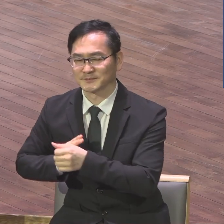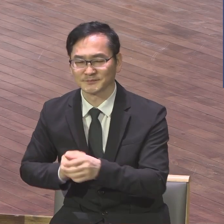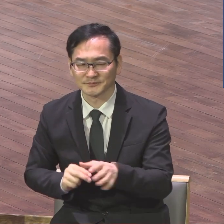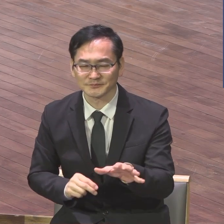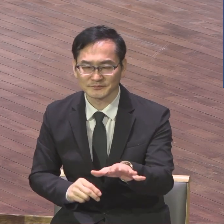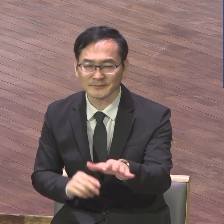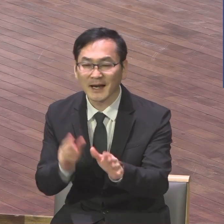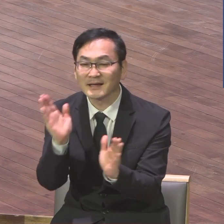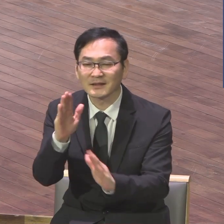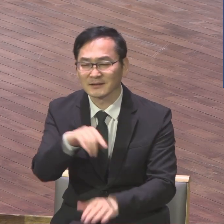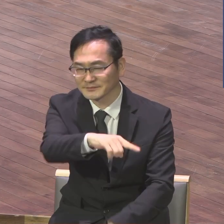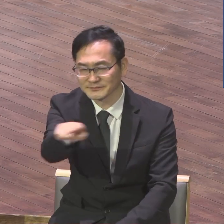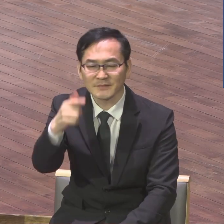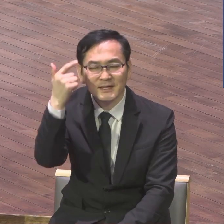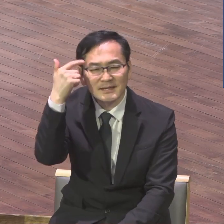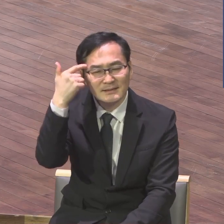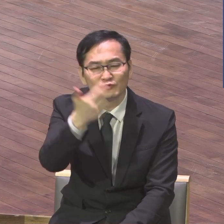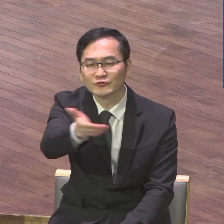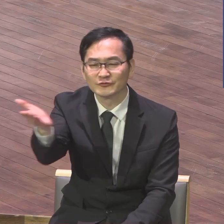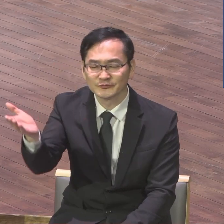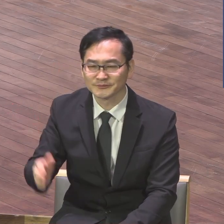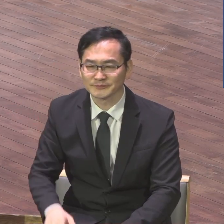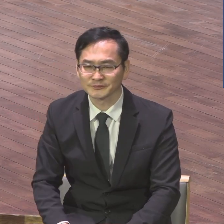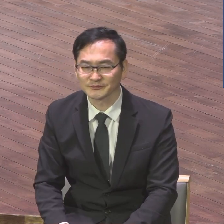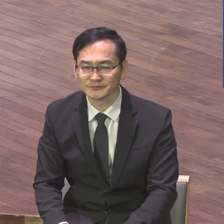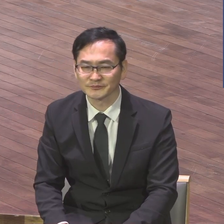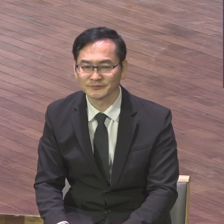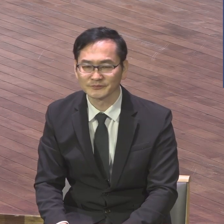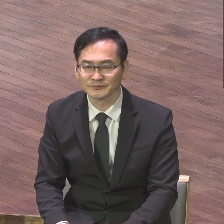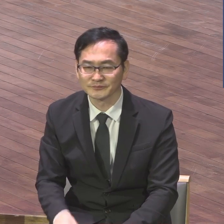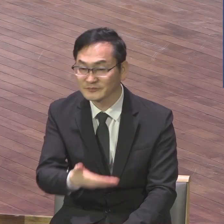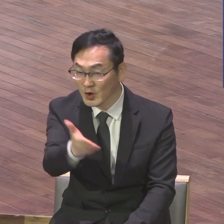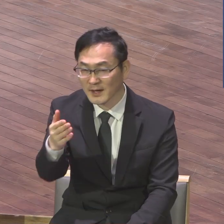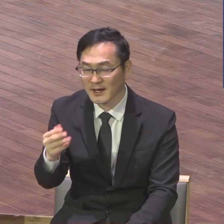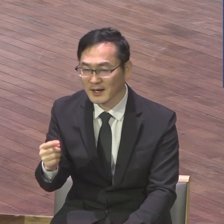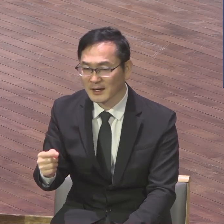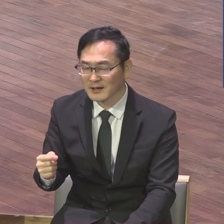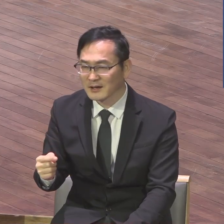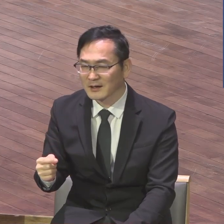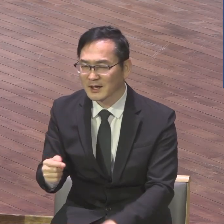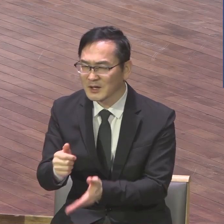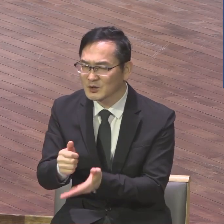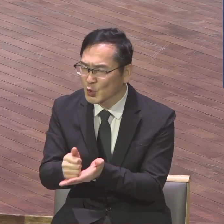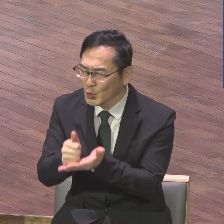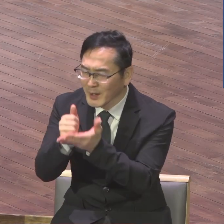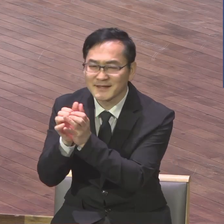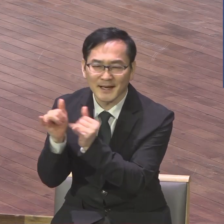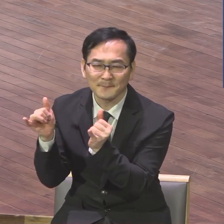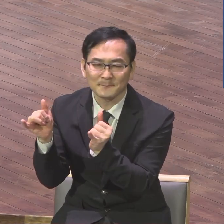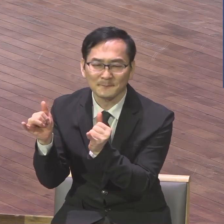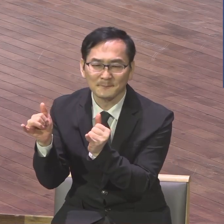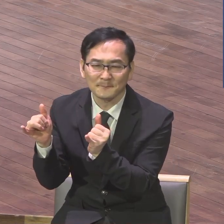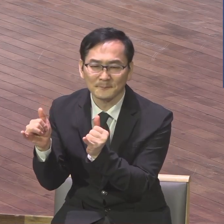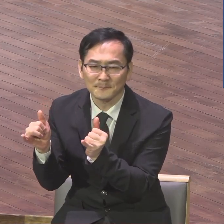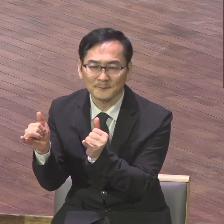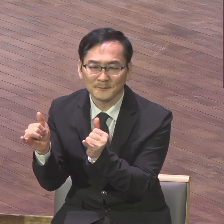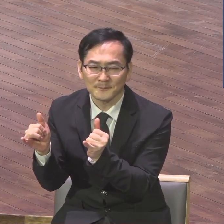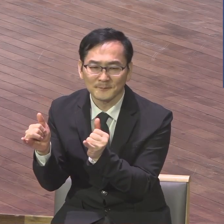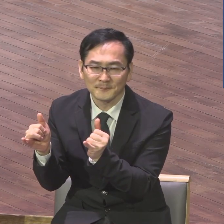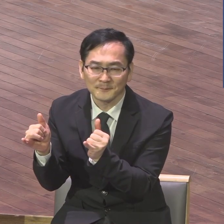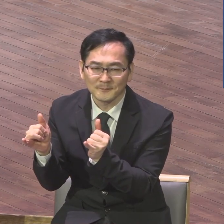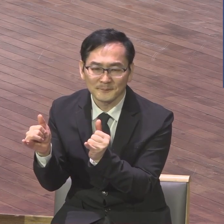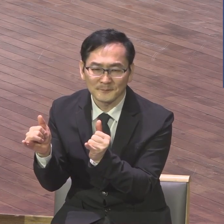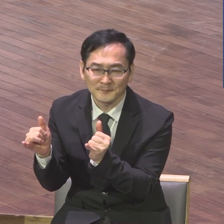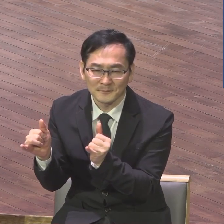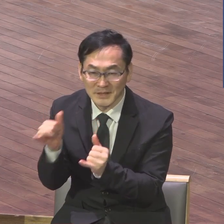학생들에게 질문을 한 일이 있어요. 너희들이 가장 존경하는 사람이